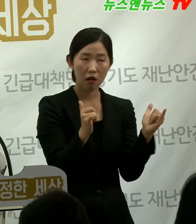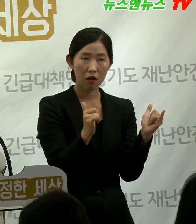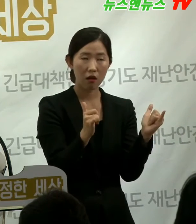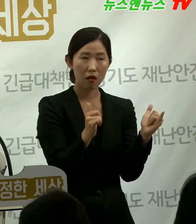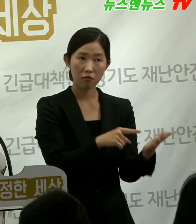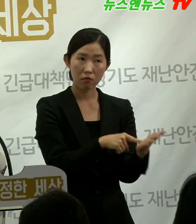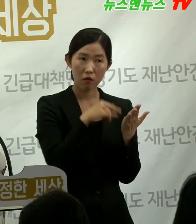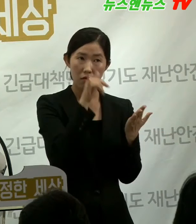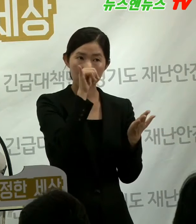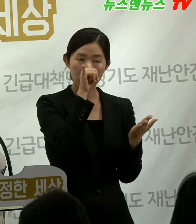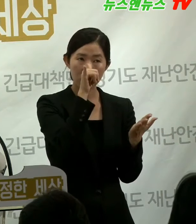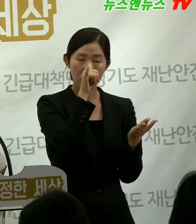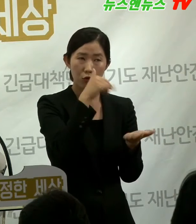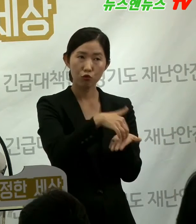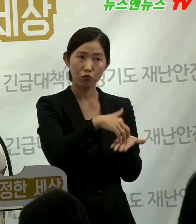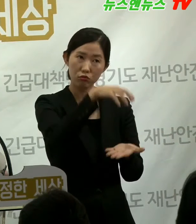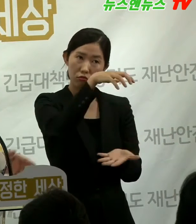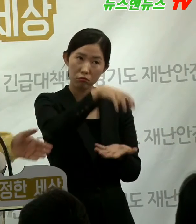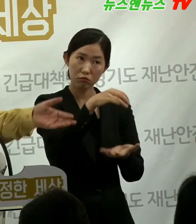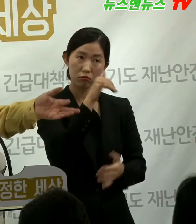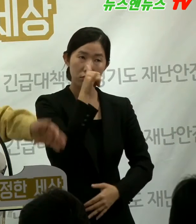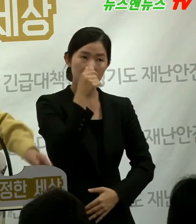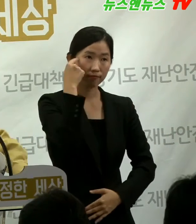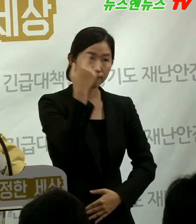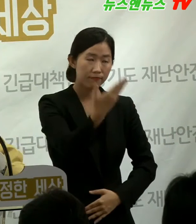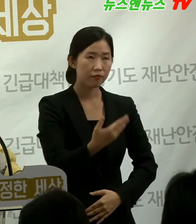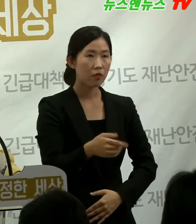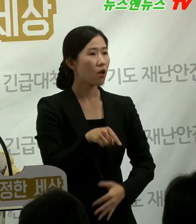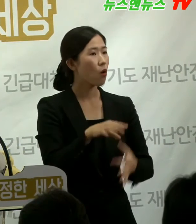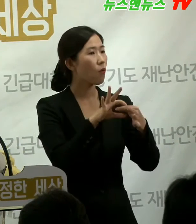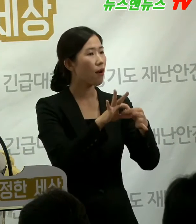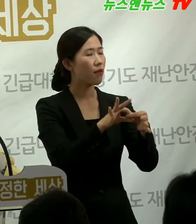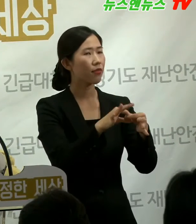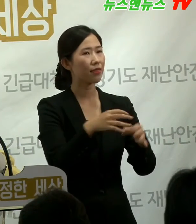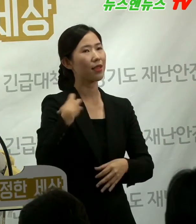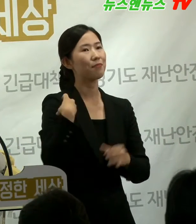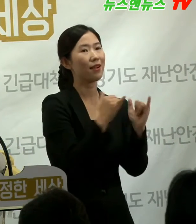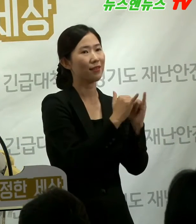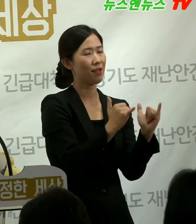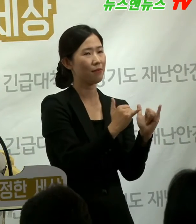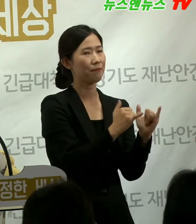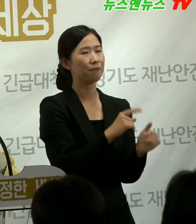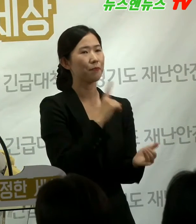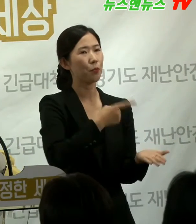같이 알려주시면 감사하겠습니다. 네. 그거는 우리 관련 부서에서 좀 알려드리도록 하시죠. 그쪽에서